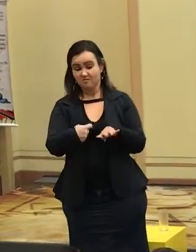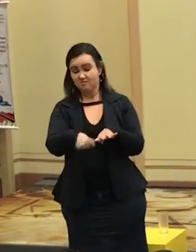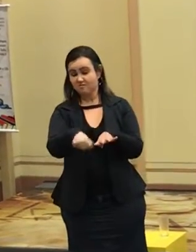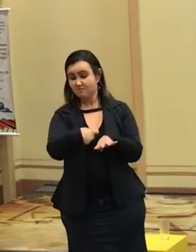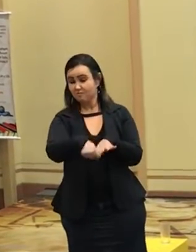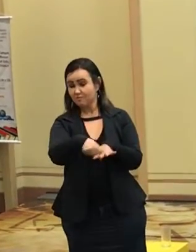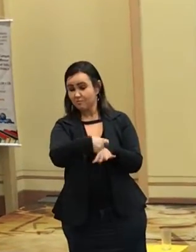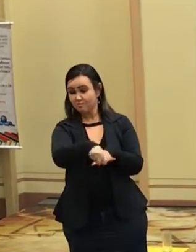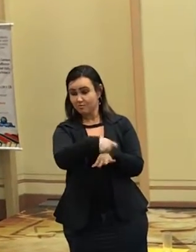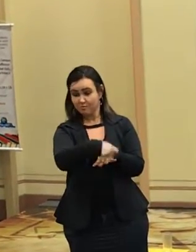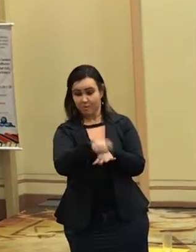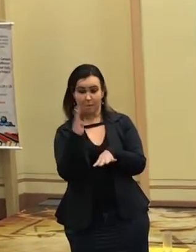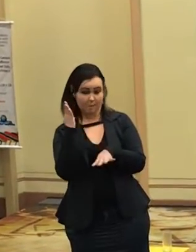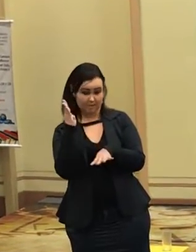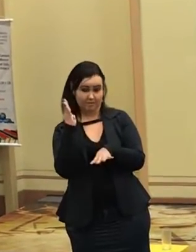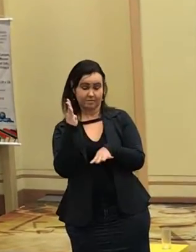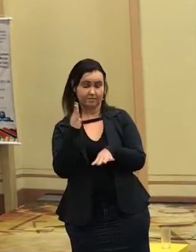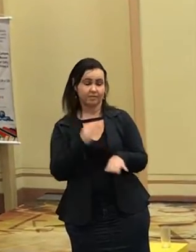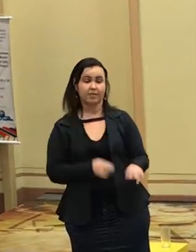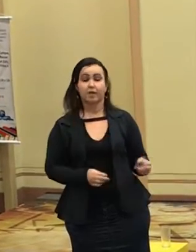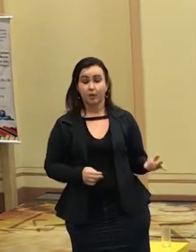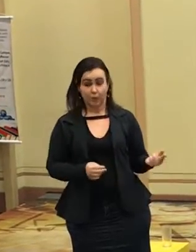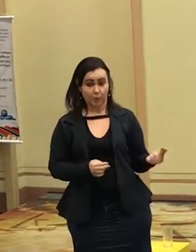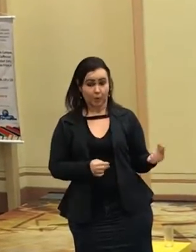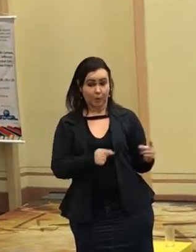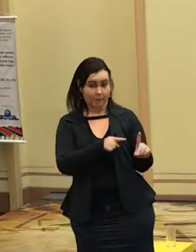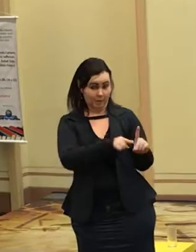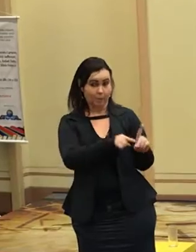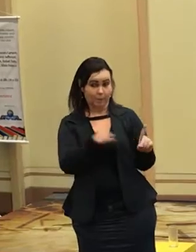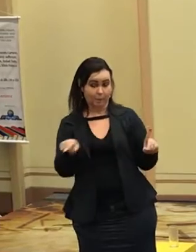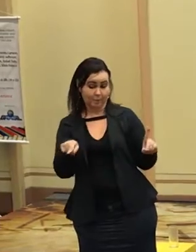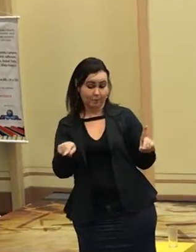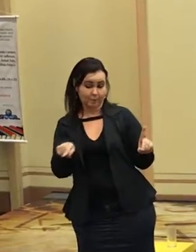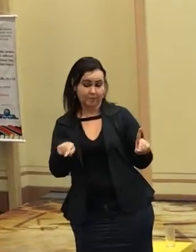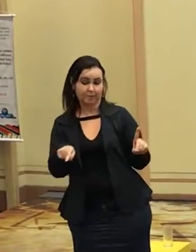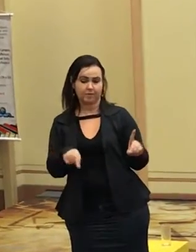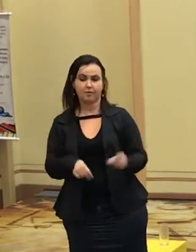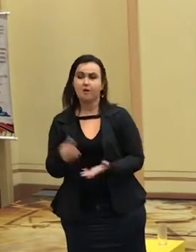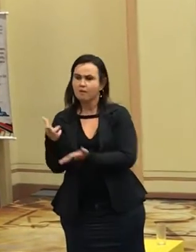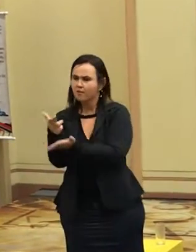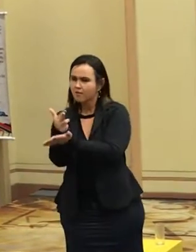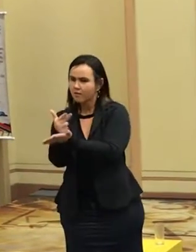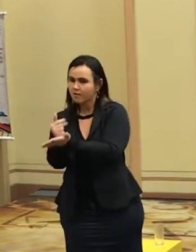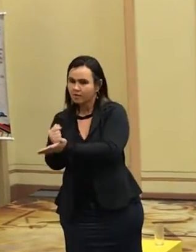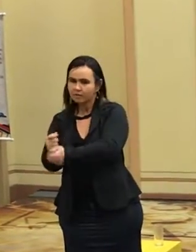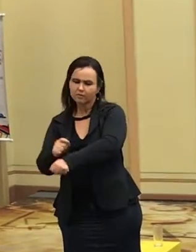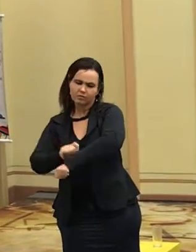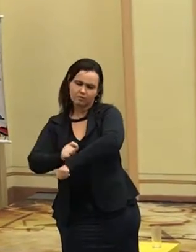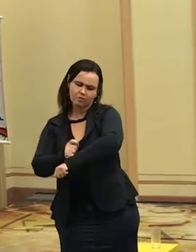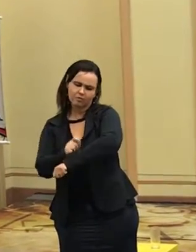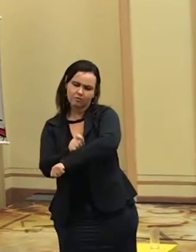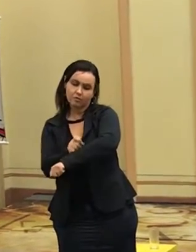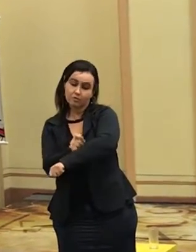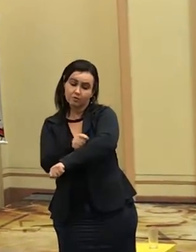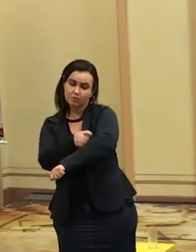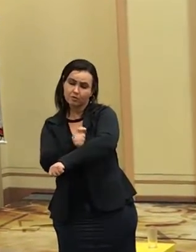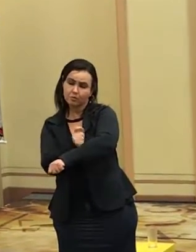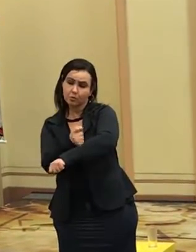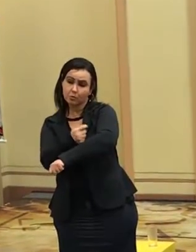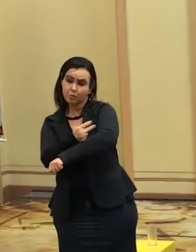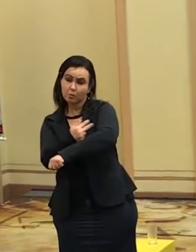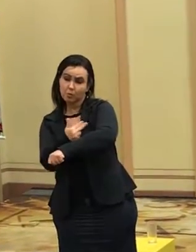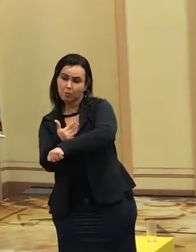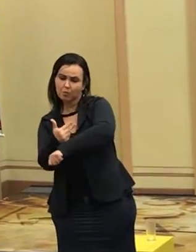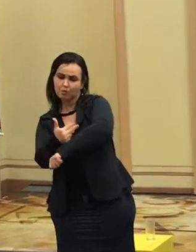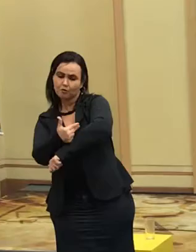bege. Já o irmão de Rodrigo fez um baita de um desenho no braço. Ele é surfista e